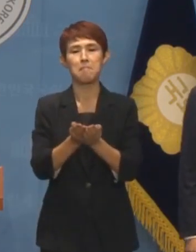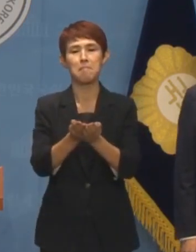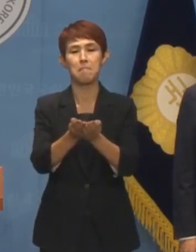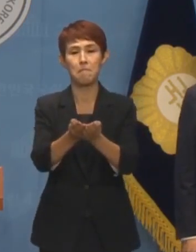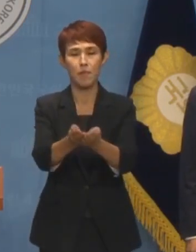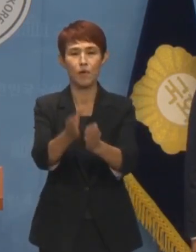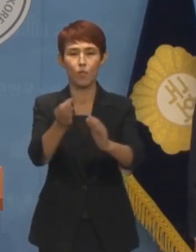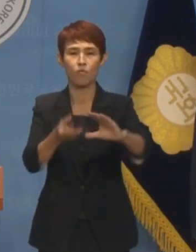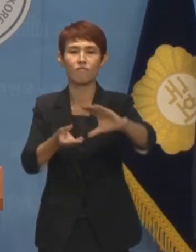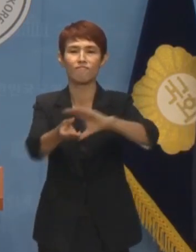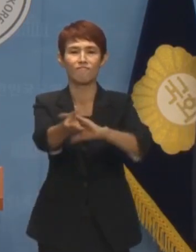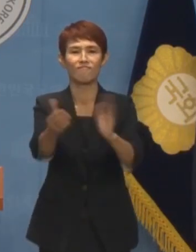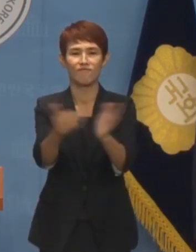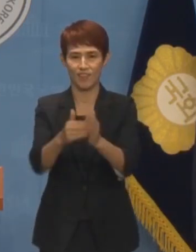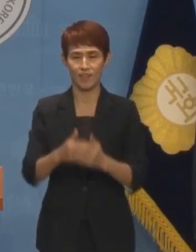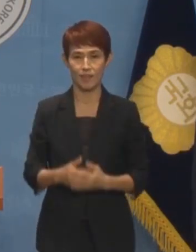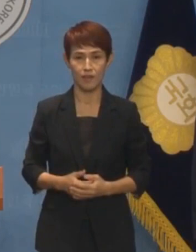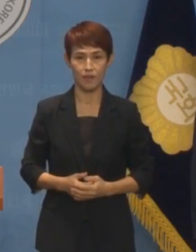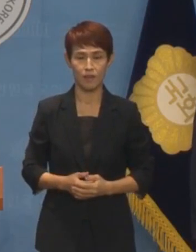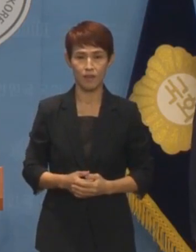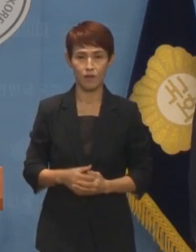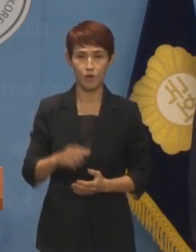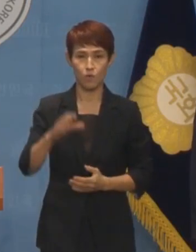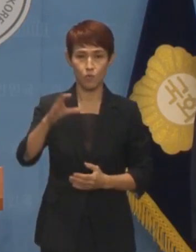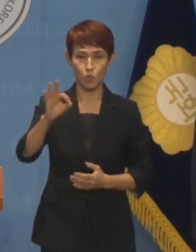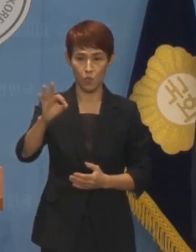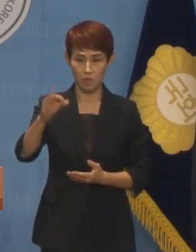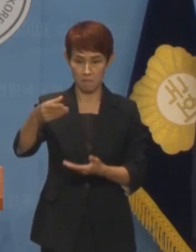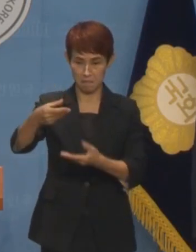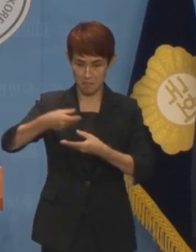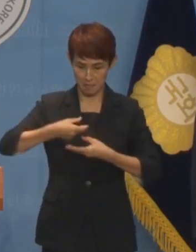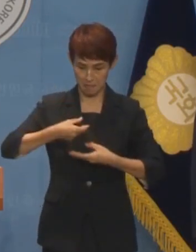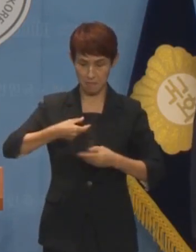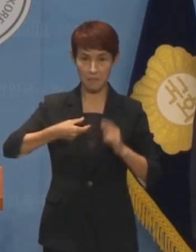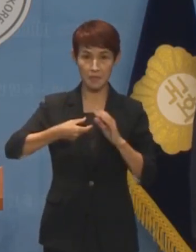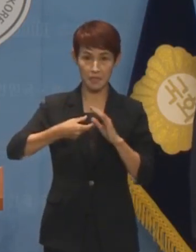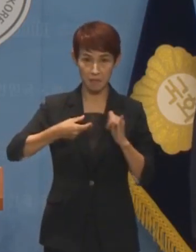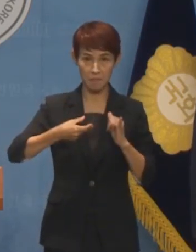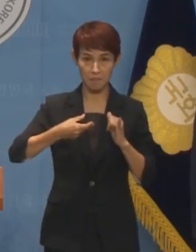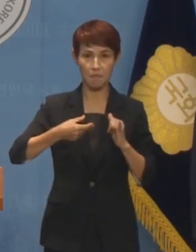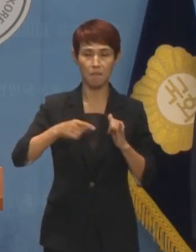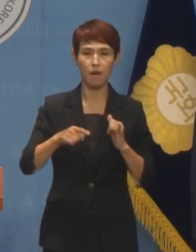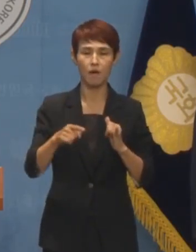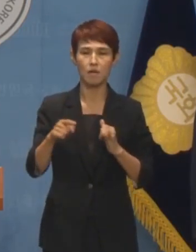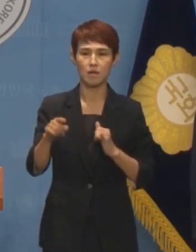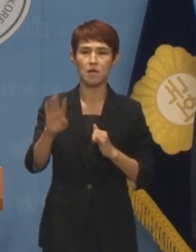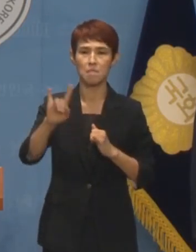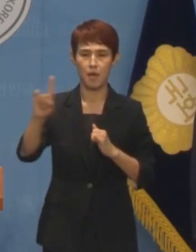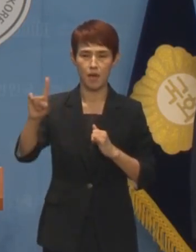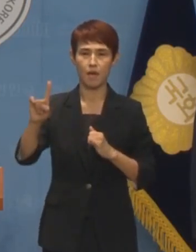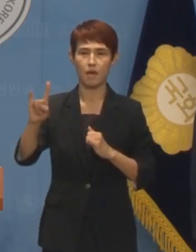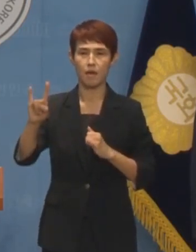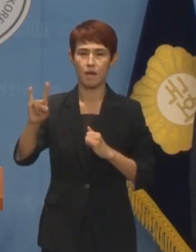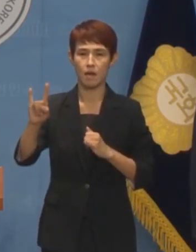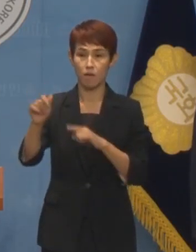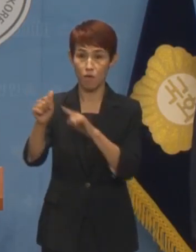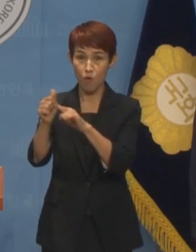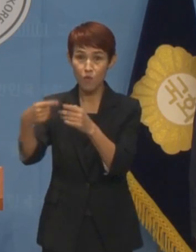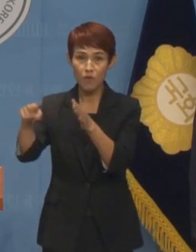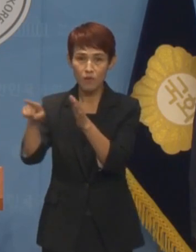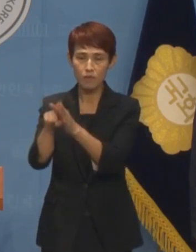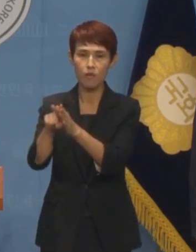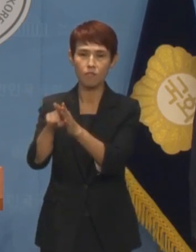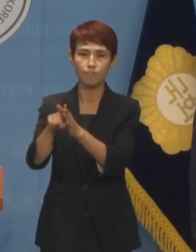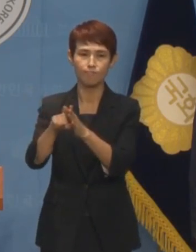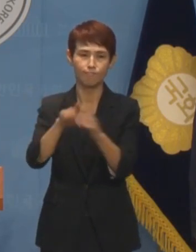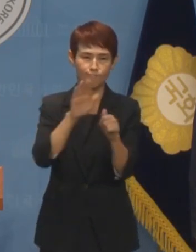건넸다는 사실, 돈을 받은 읍면협의회장으로 하여금 배진종 후보를 위하여 선거 운동을 하도록